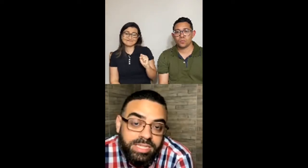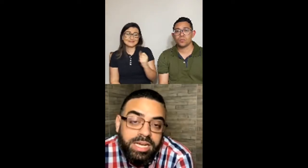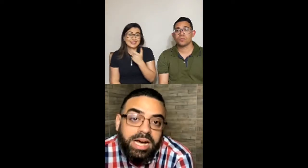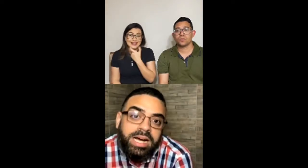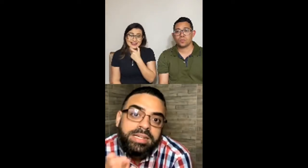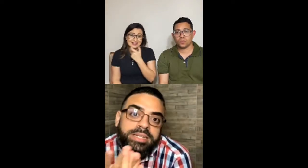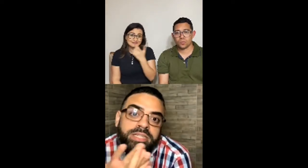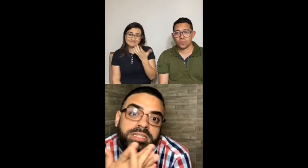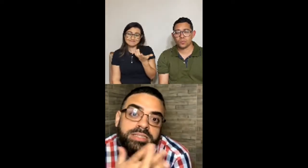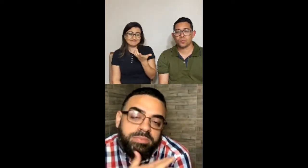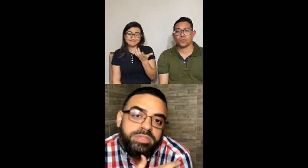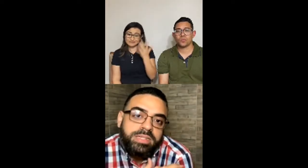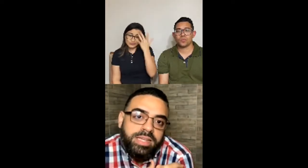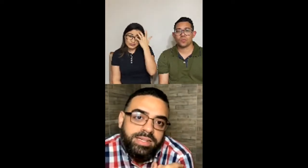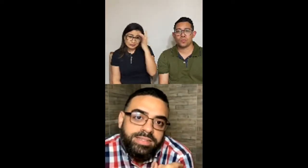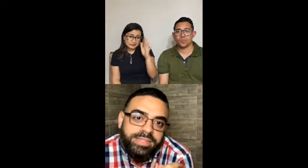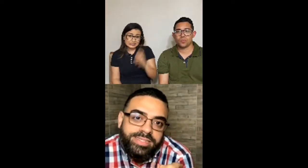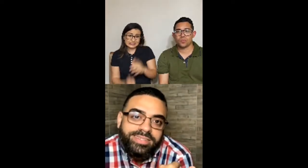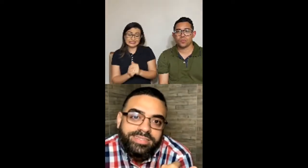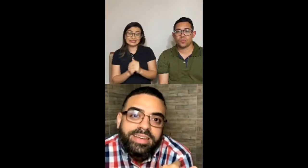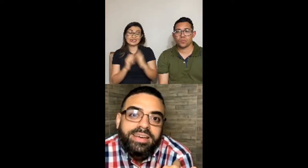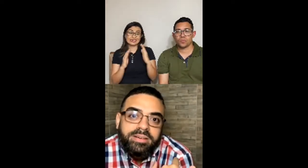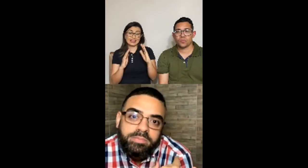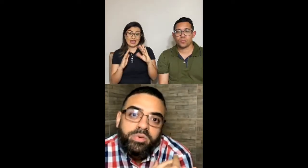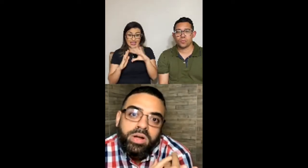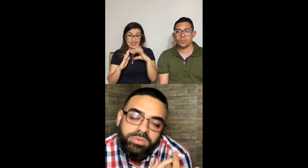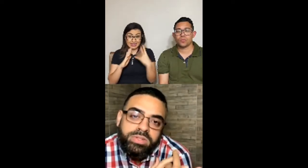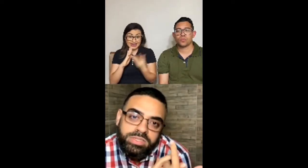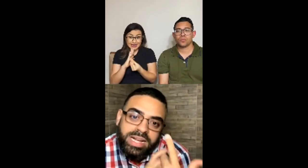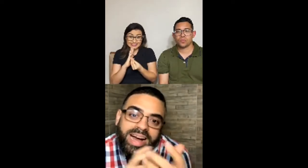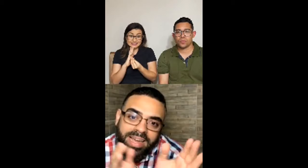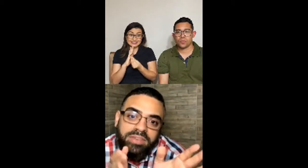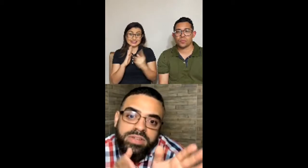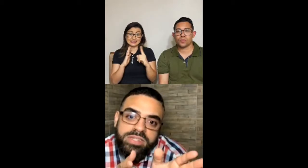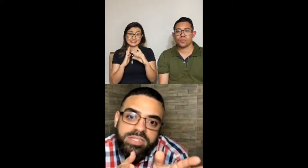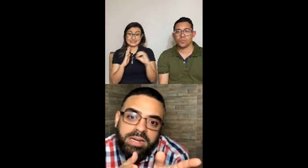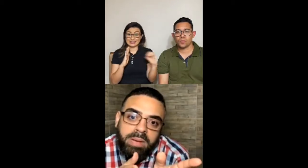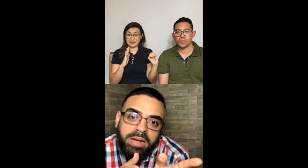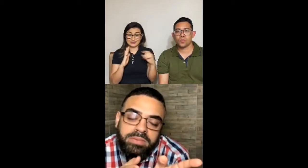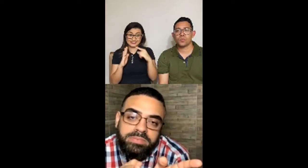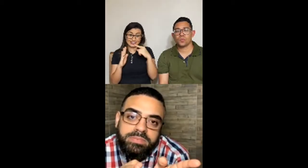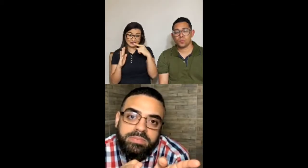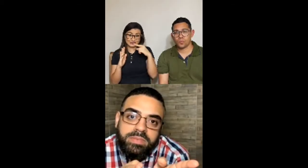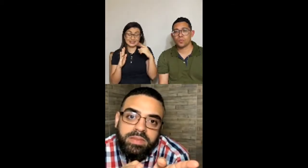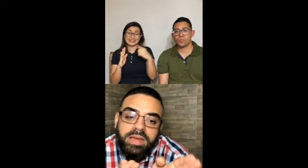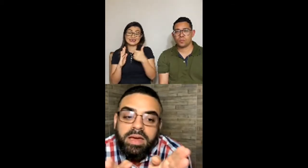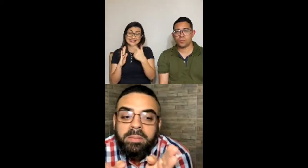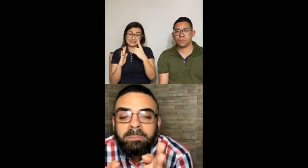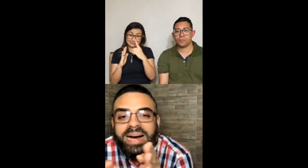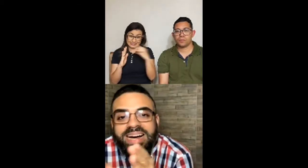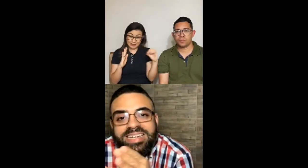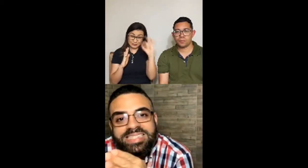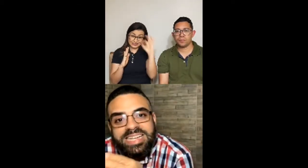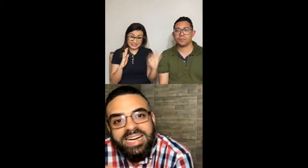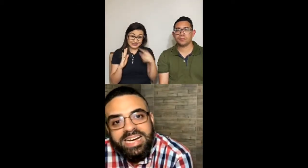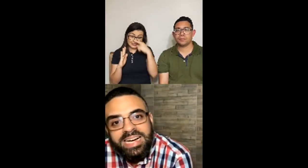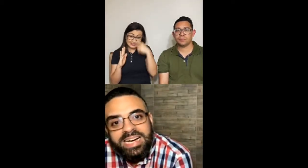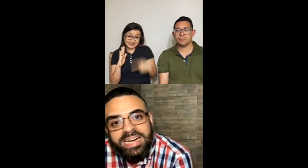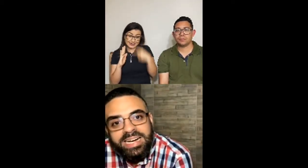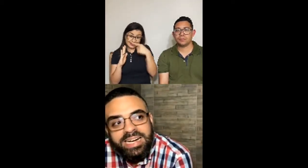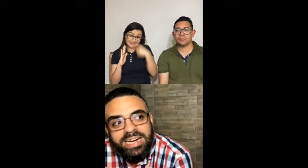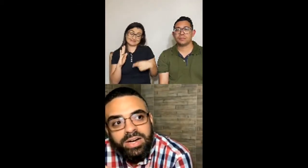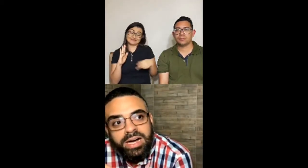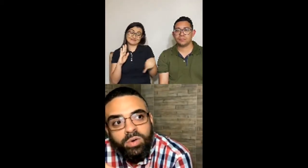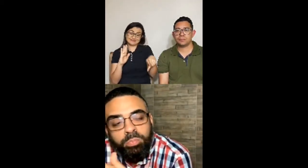não se adaptou. Porque ela não falava muito inglês. A igreja era 100% tailandesa por